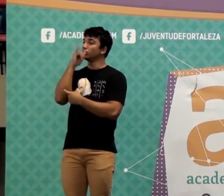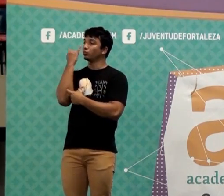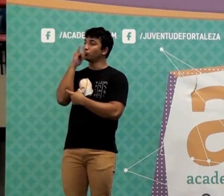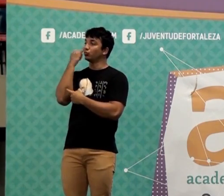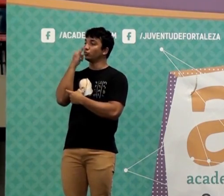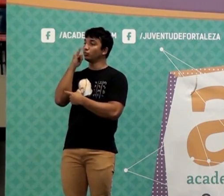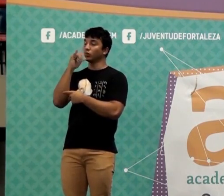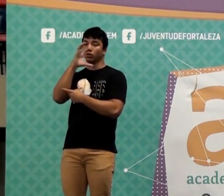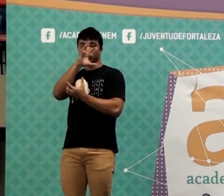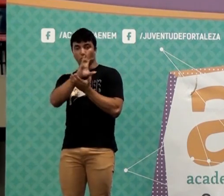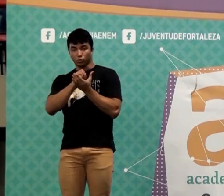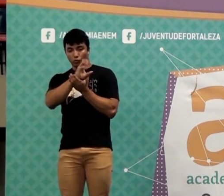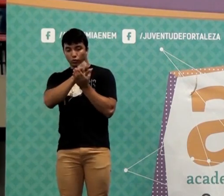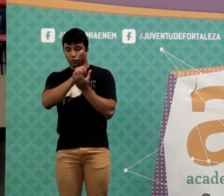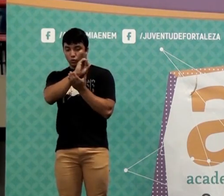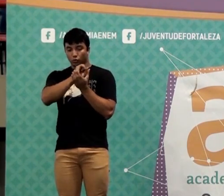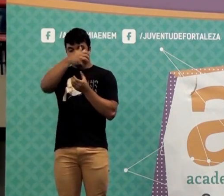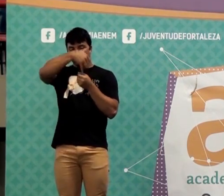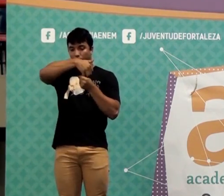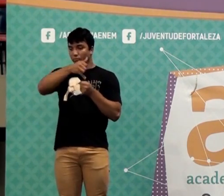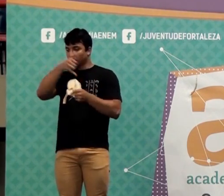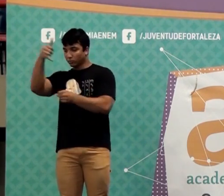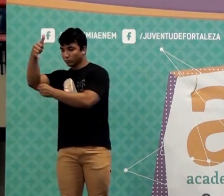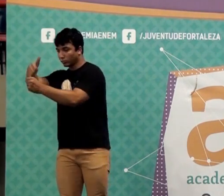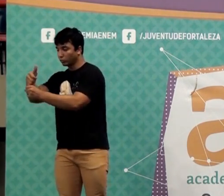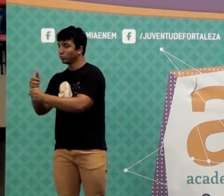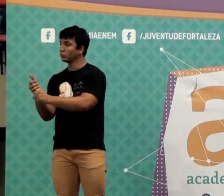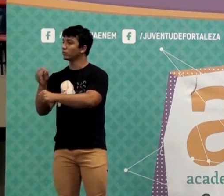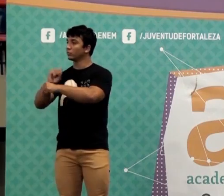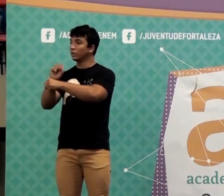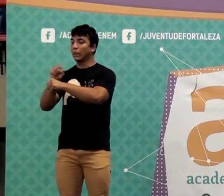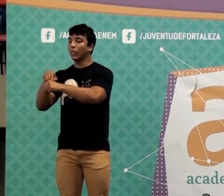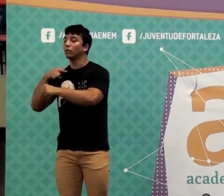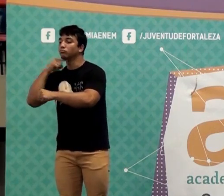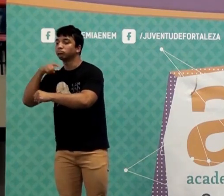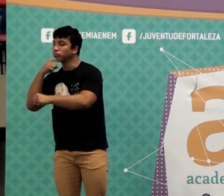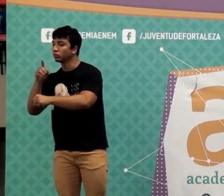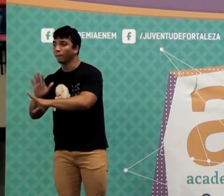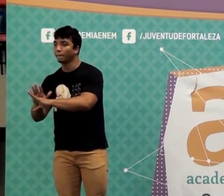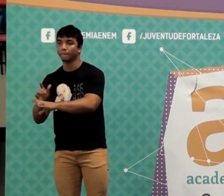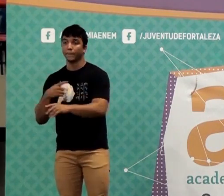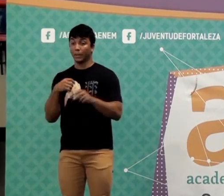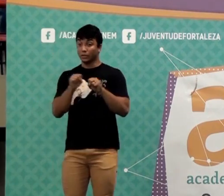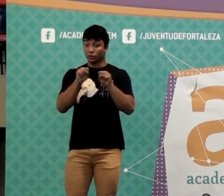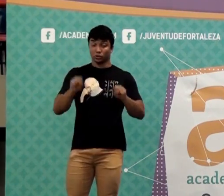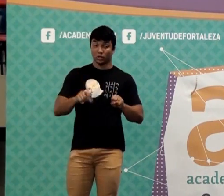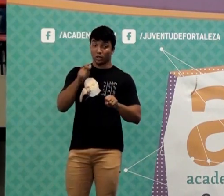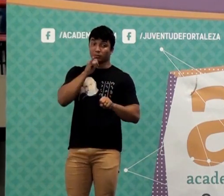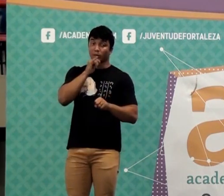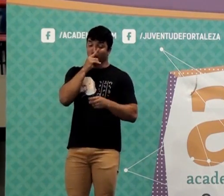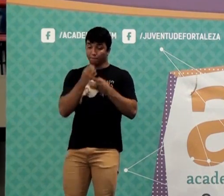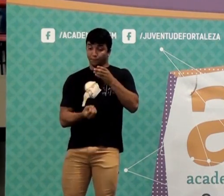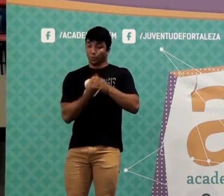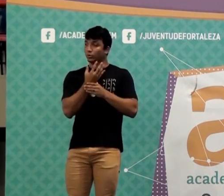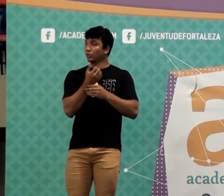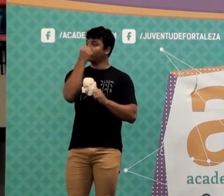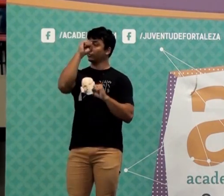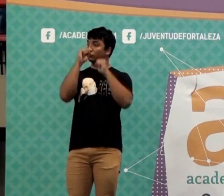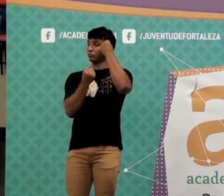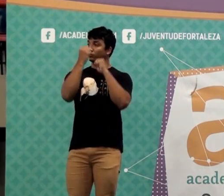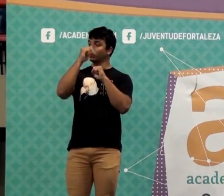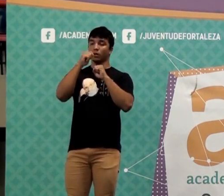bombear, para botar o combustível no carro. Aí pronto, aí os carros não funcionam. Tu não tem sistema de produção, tu vai ter que voltar